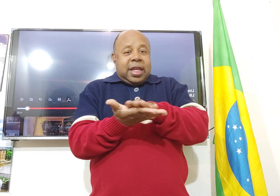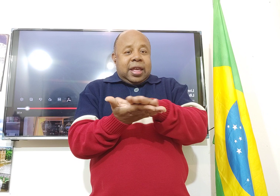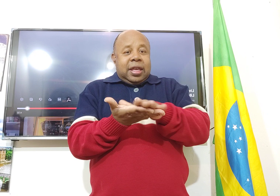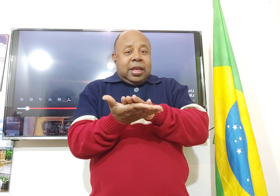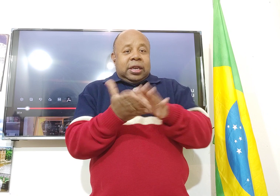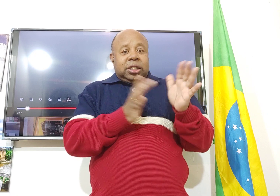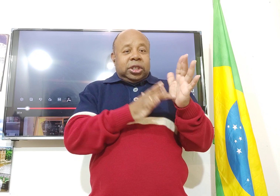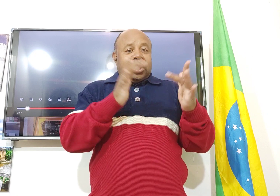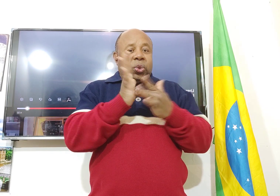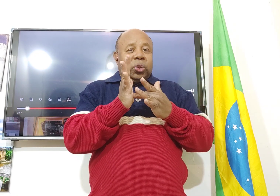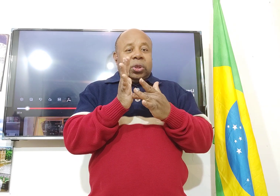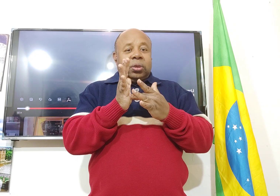Sem. Jesus.